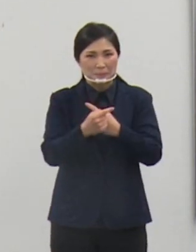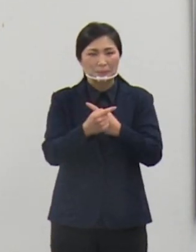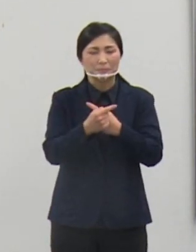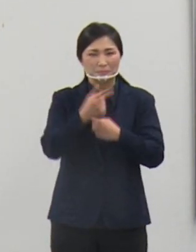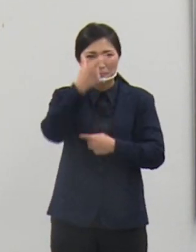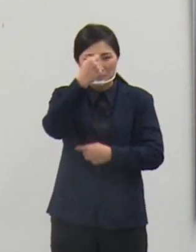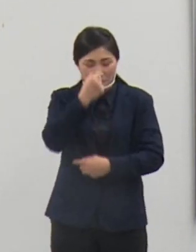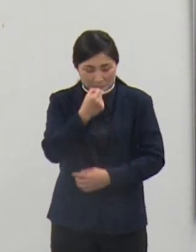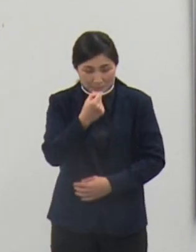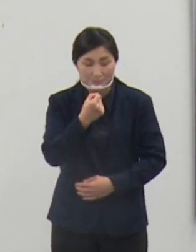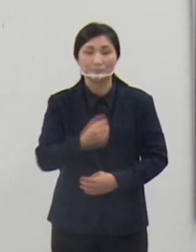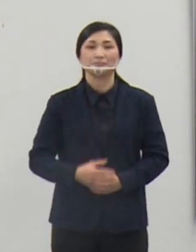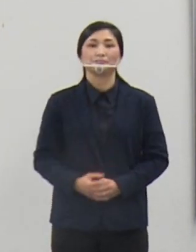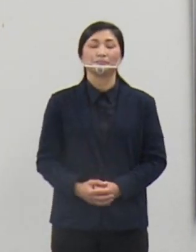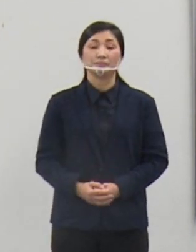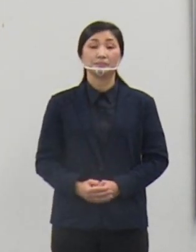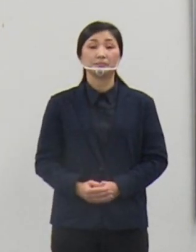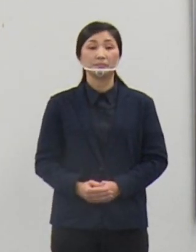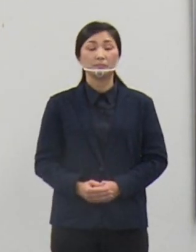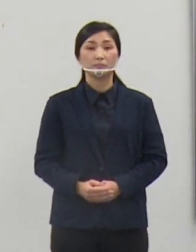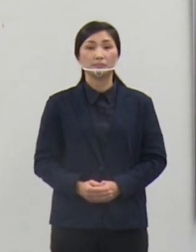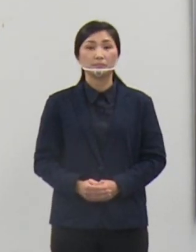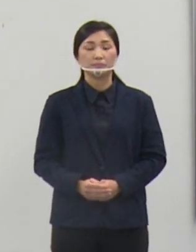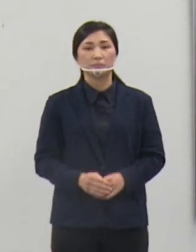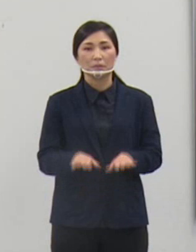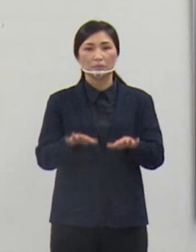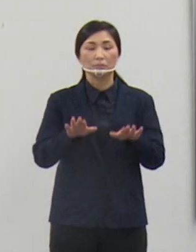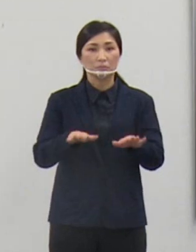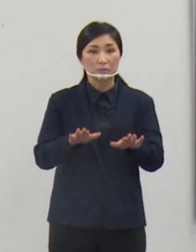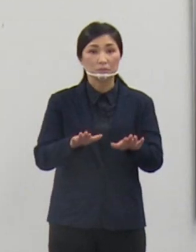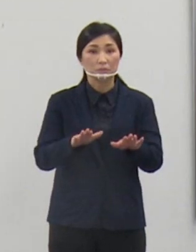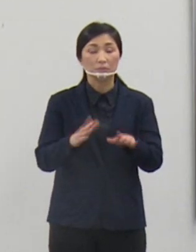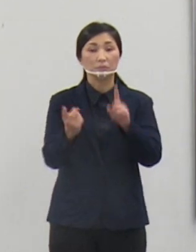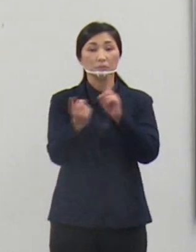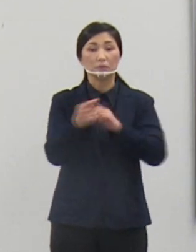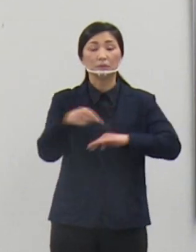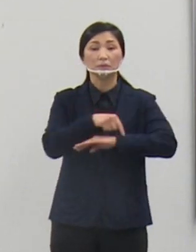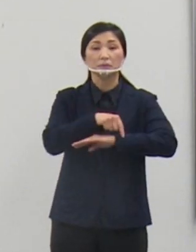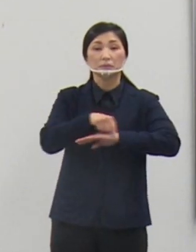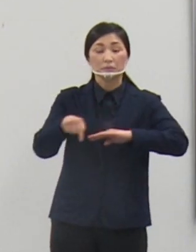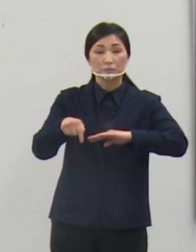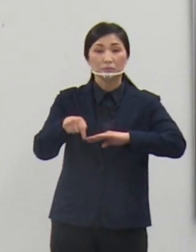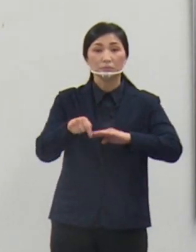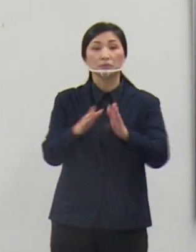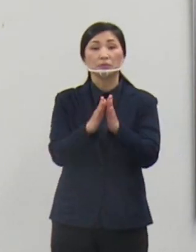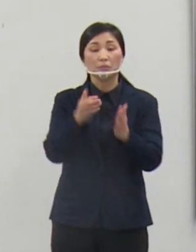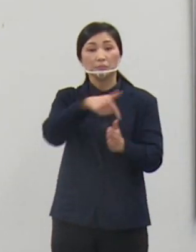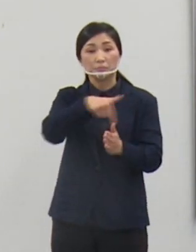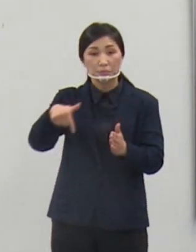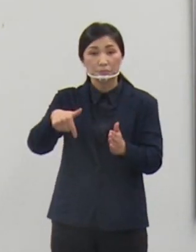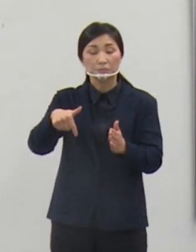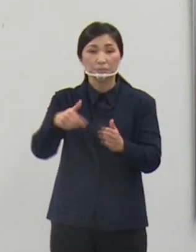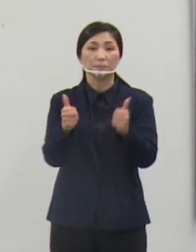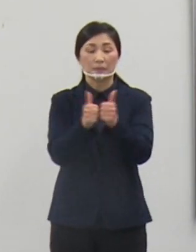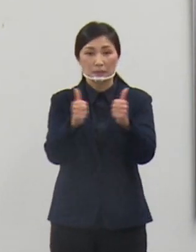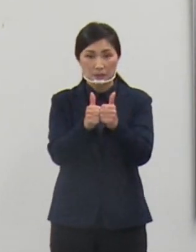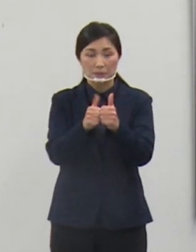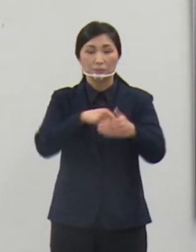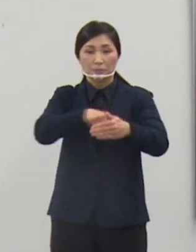ました。申し上げます。本日の対策本部会議の概要等について、ご説明を申し上げ